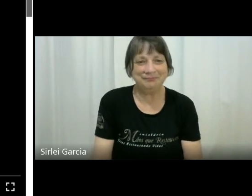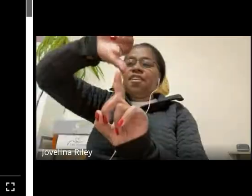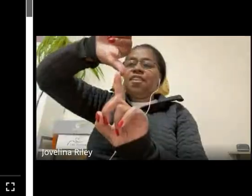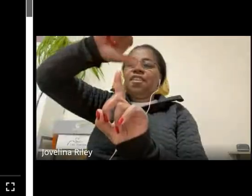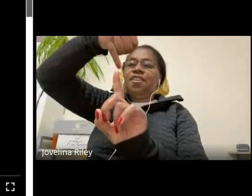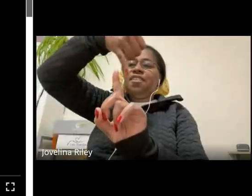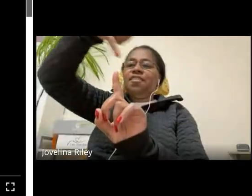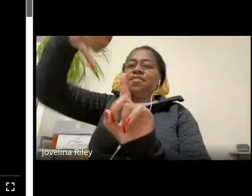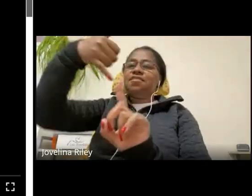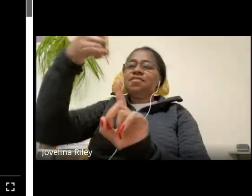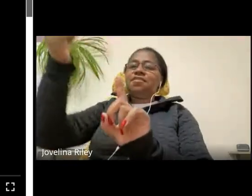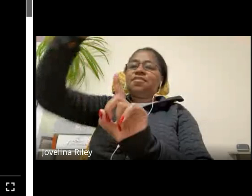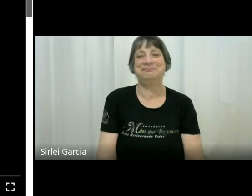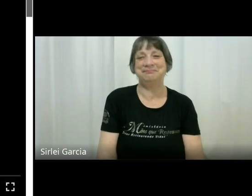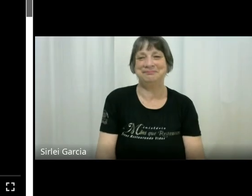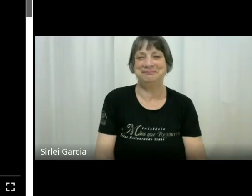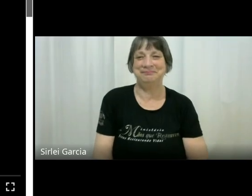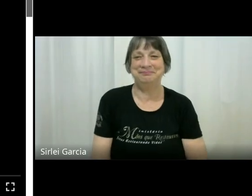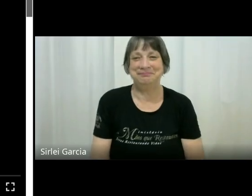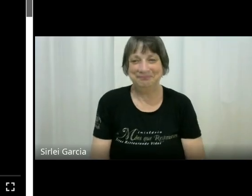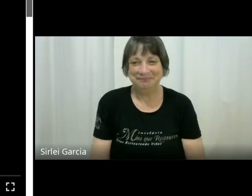Ok. Uhum.